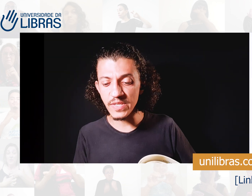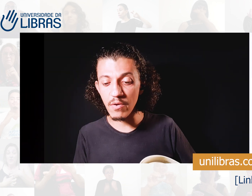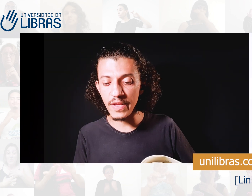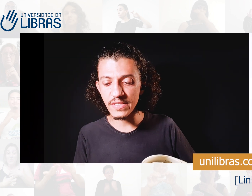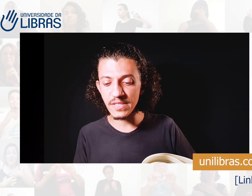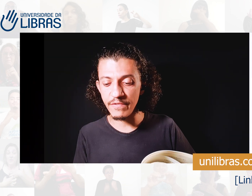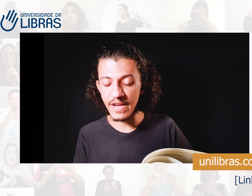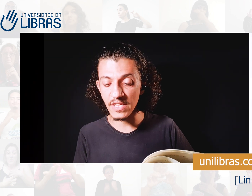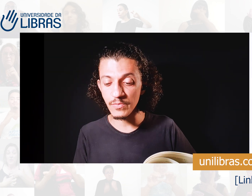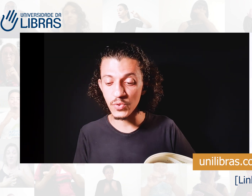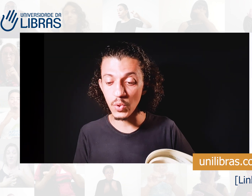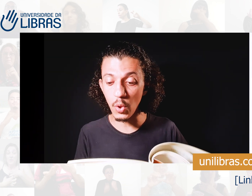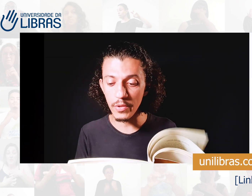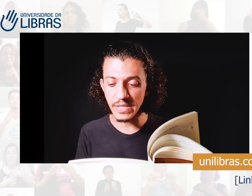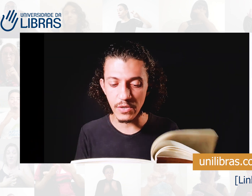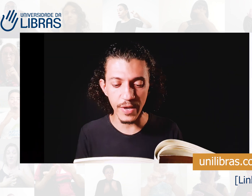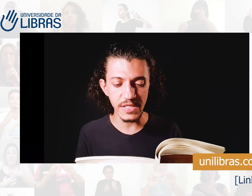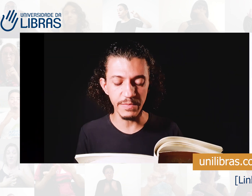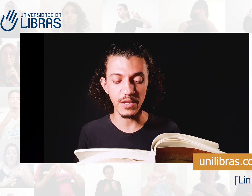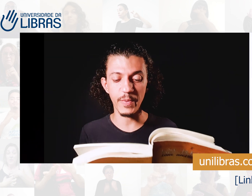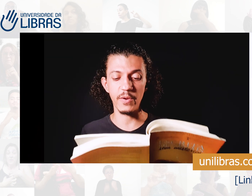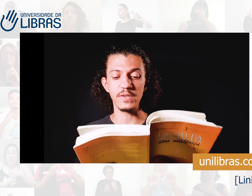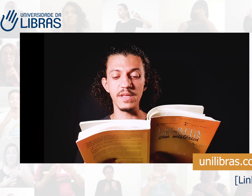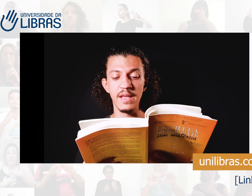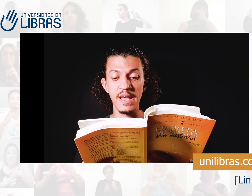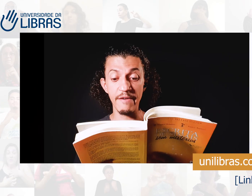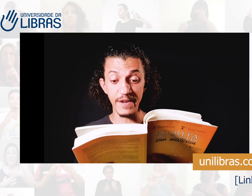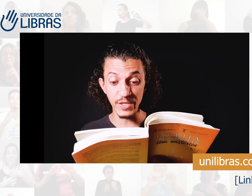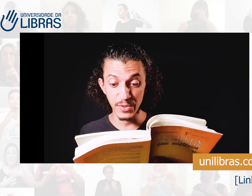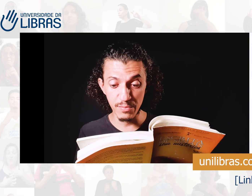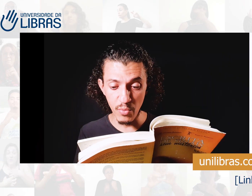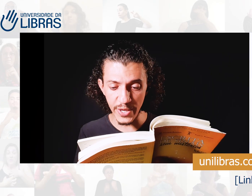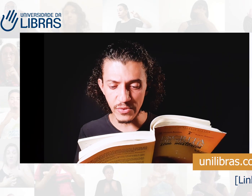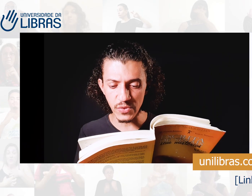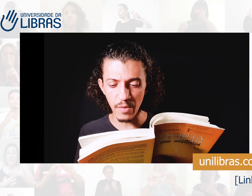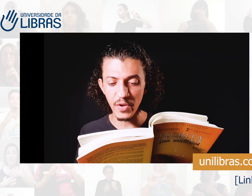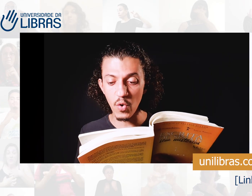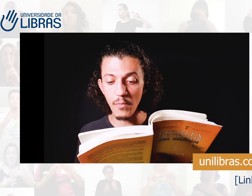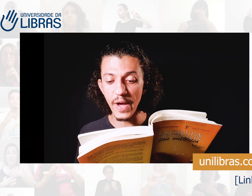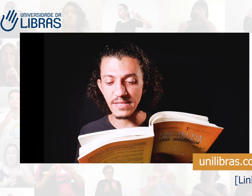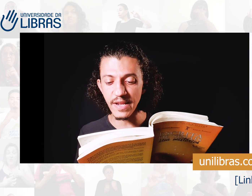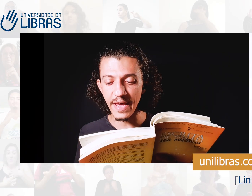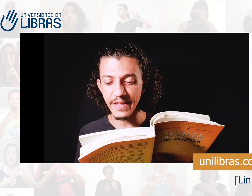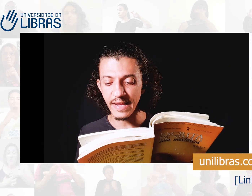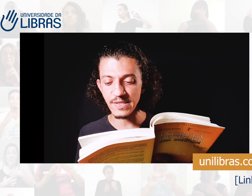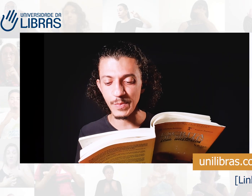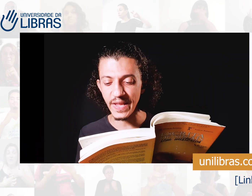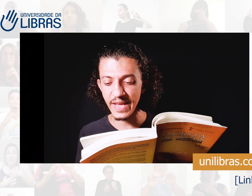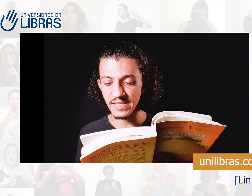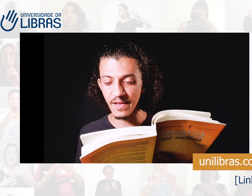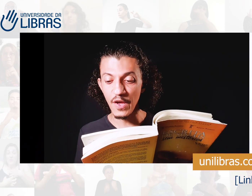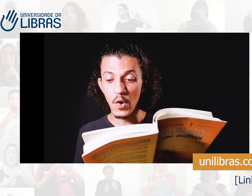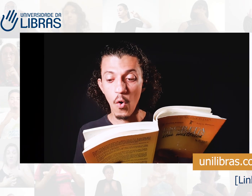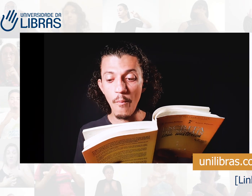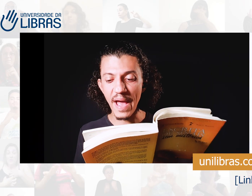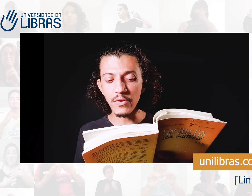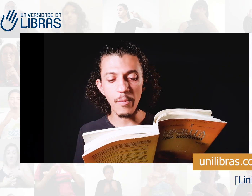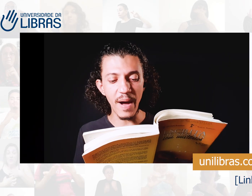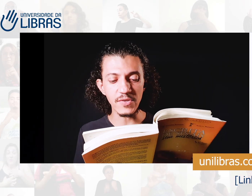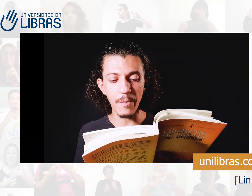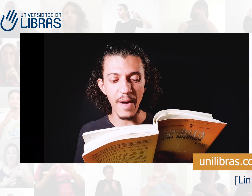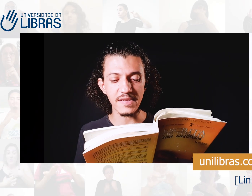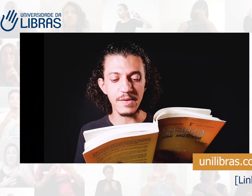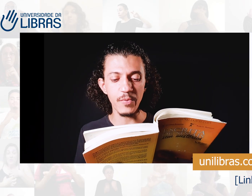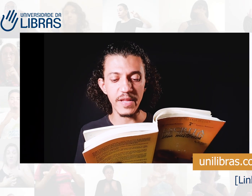que seríamos egoístas se ficássemos com todo esse conhecimento para nós. Refletimos muito sobre como extrair dessa experiência um